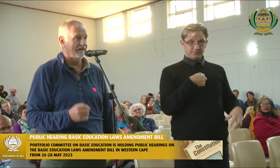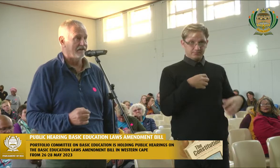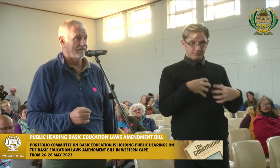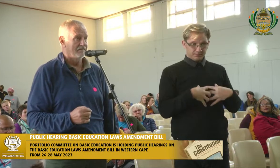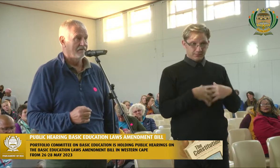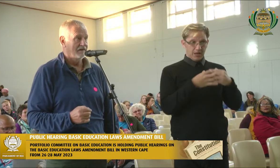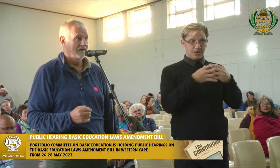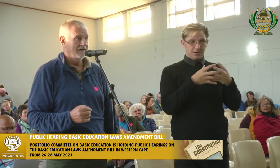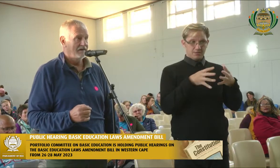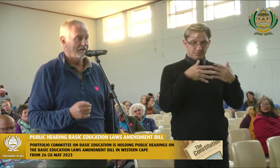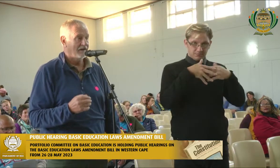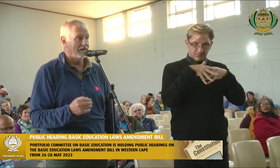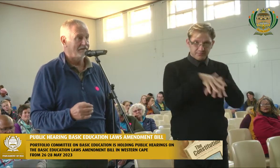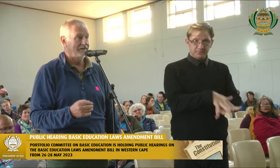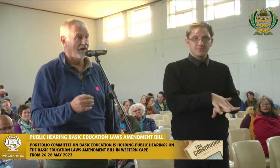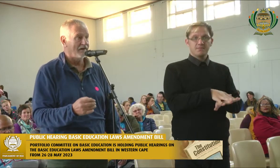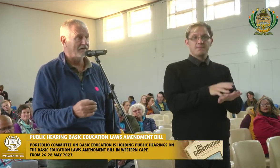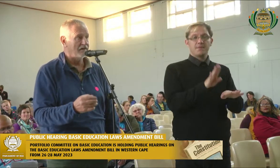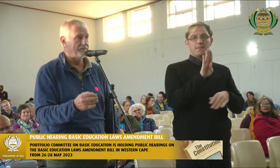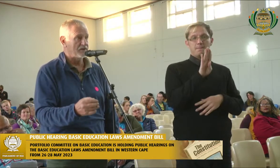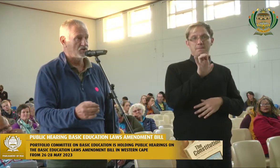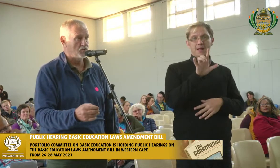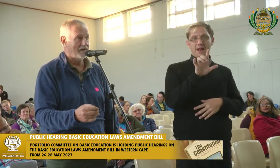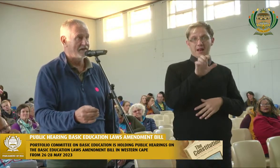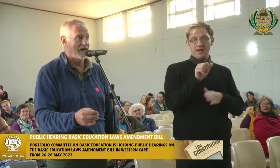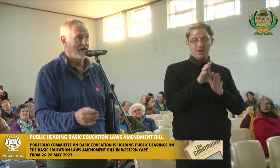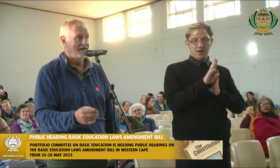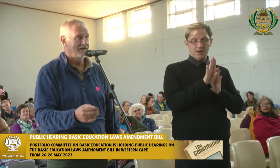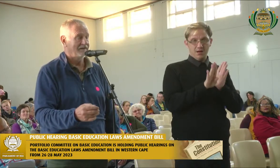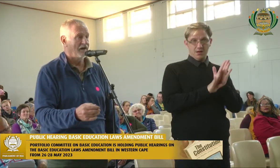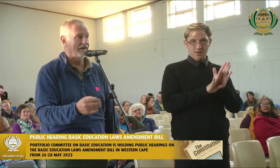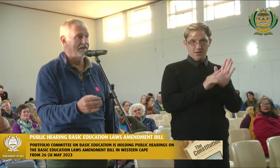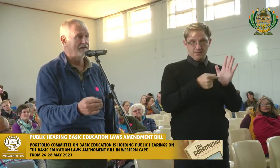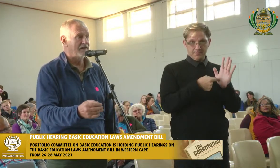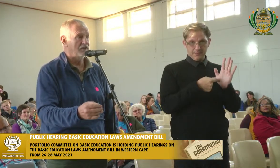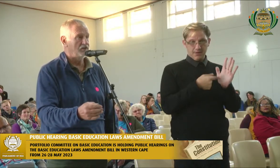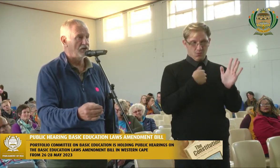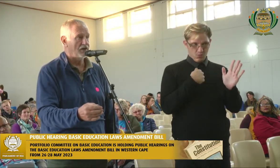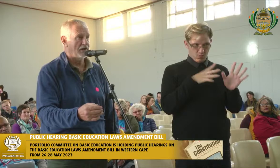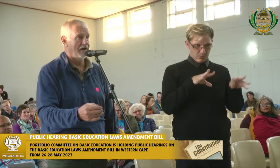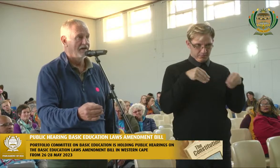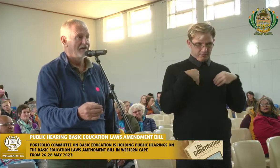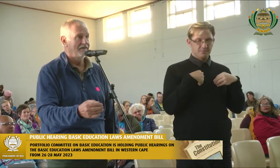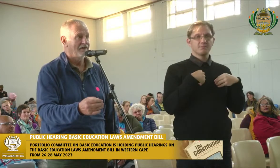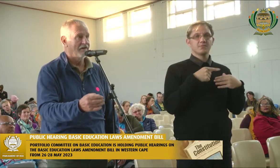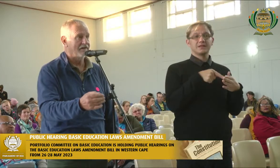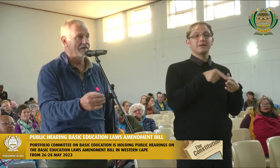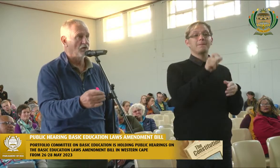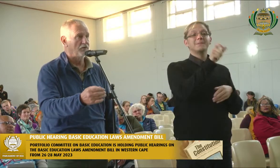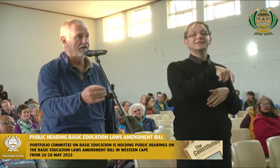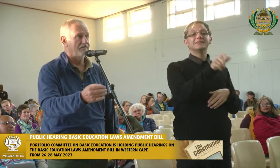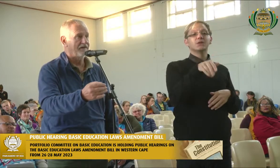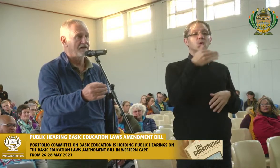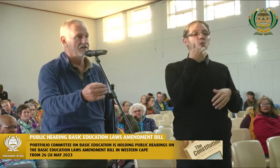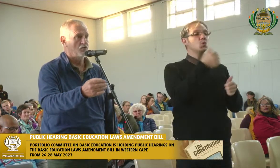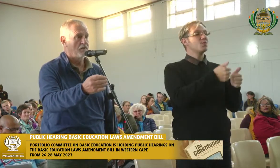dit beteken dat daardie persone, daardie direkteure,